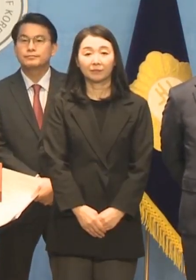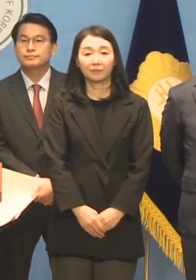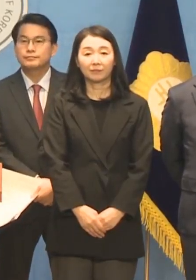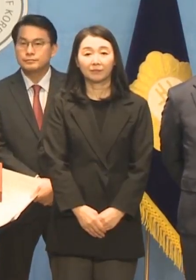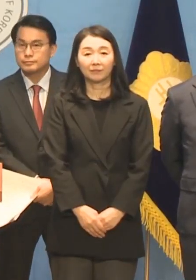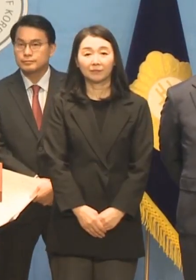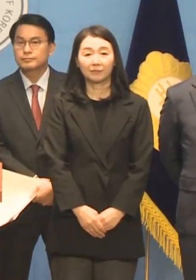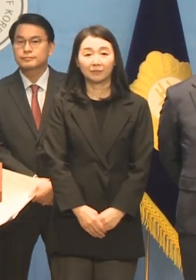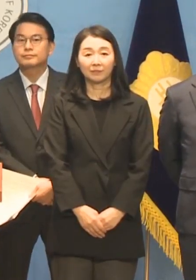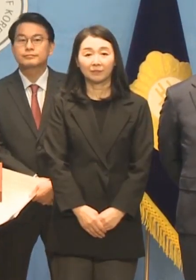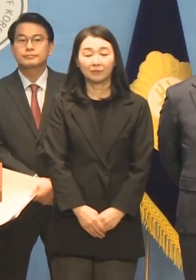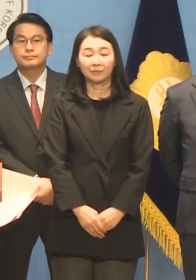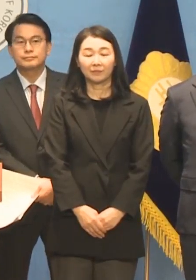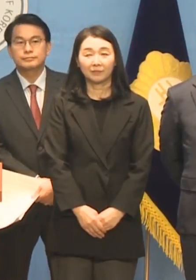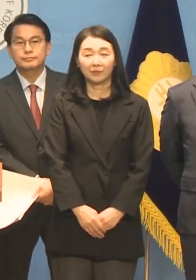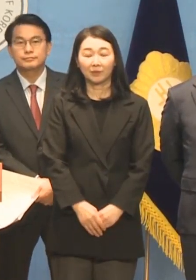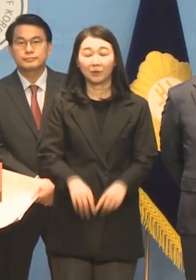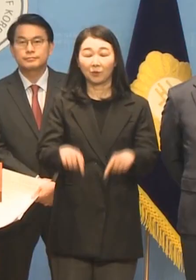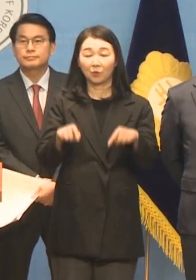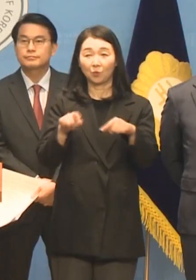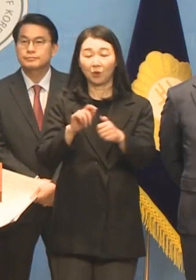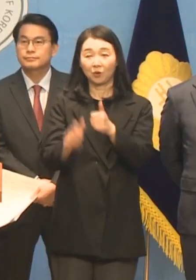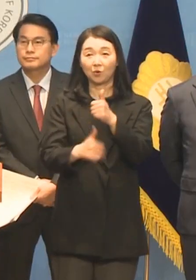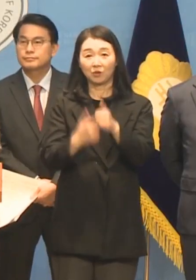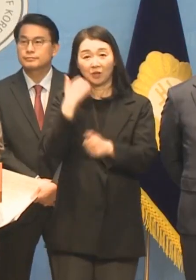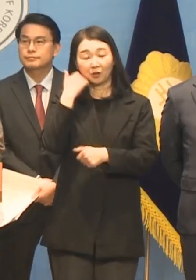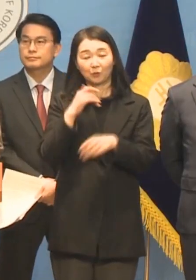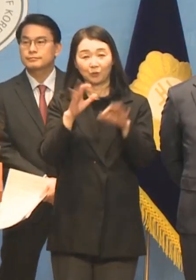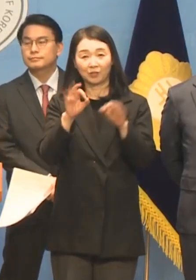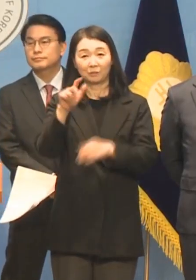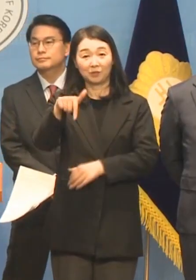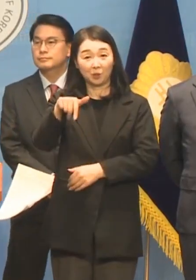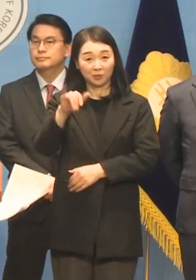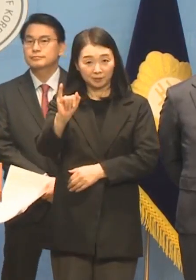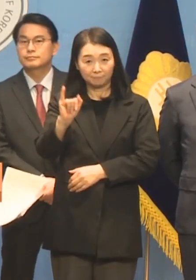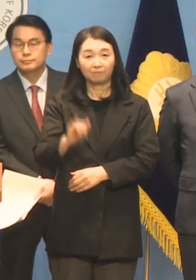예, 외교통일위원회 위원장 김석기입니다.